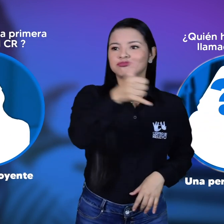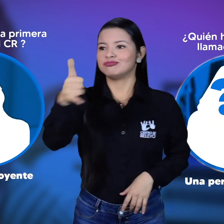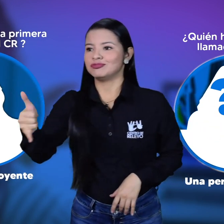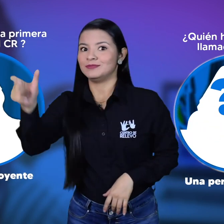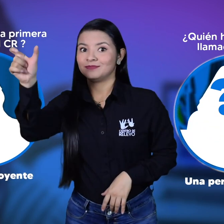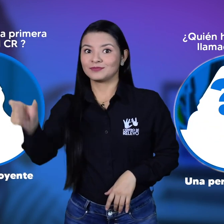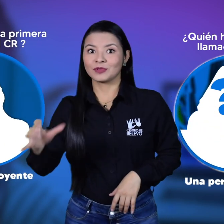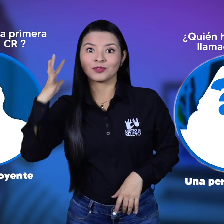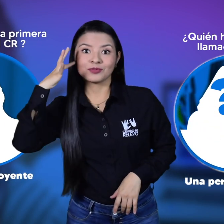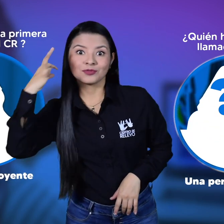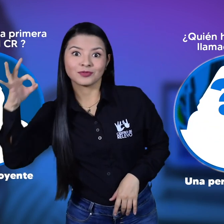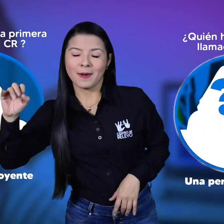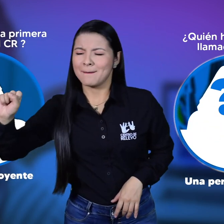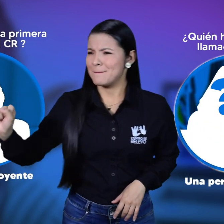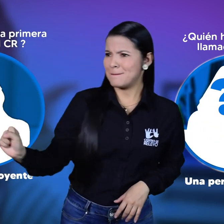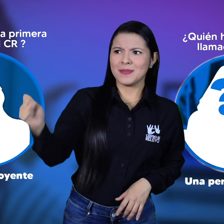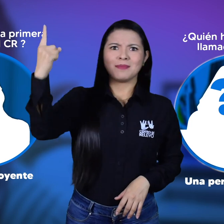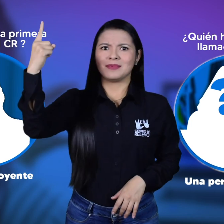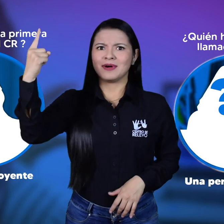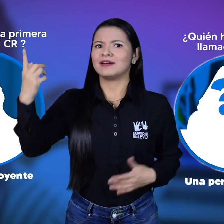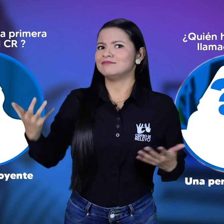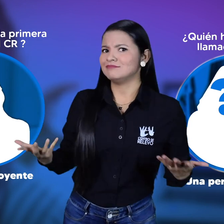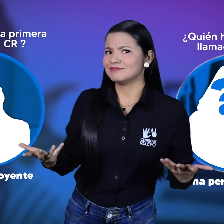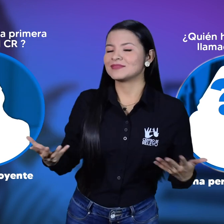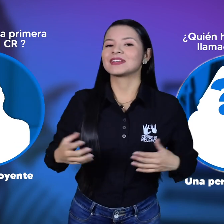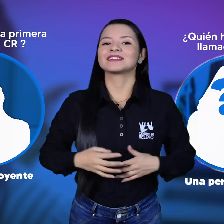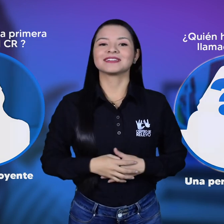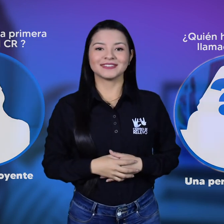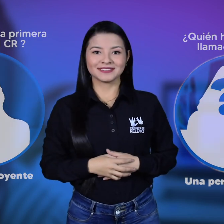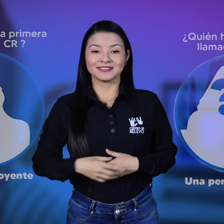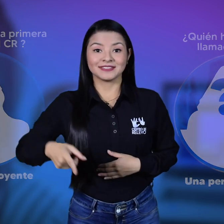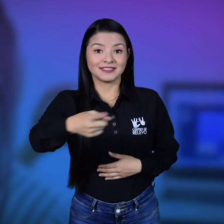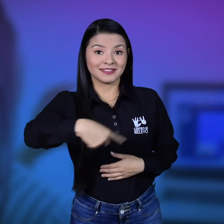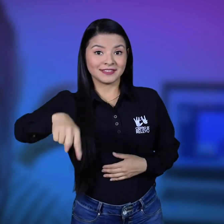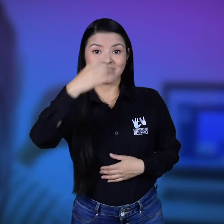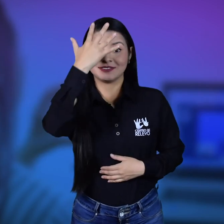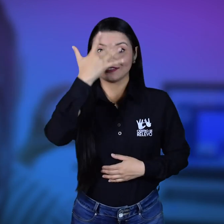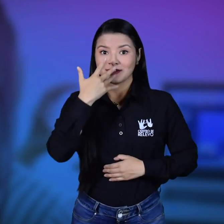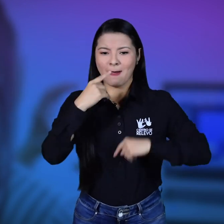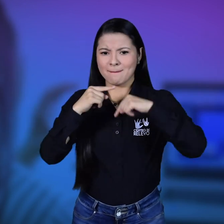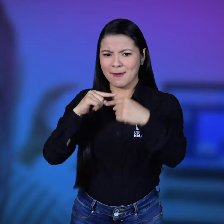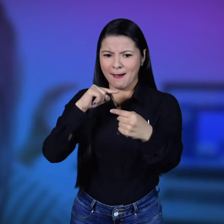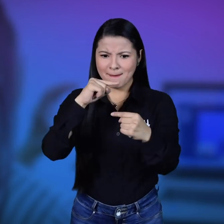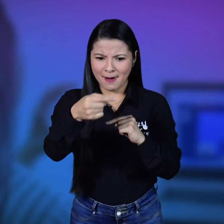quién había sido la primera persona oyente en recibir una llamada por medio de este servicio. Muchas personas sordas